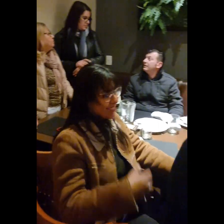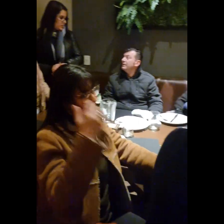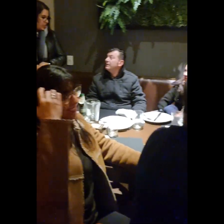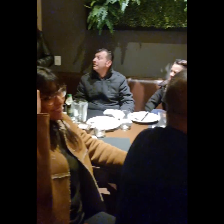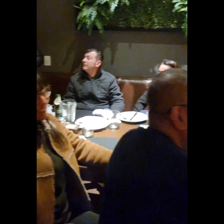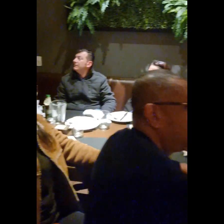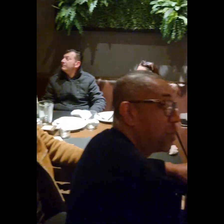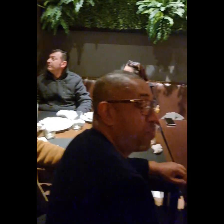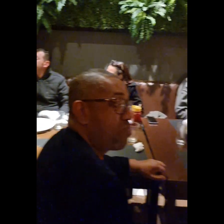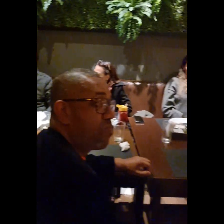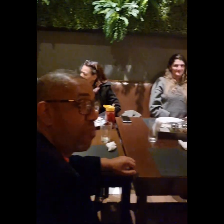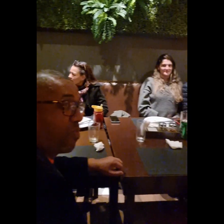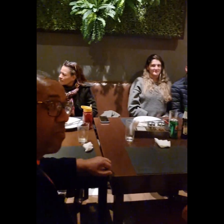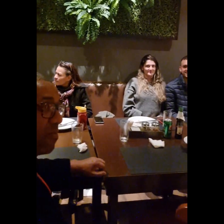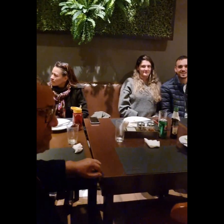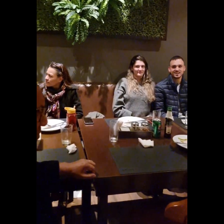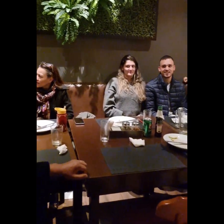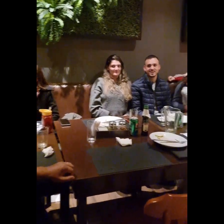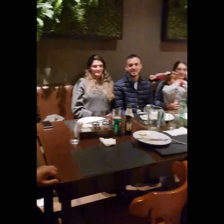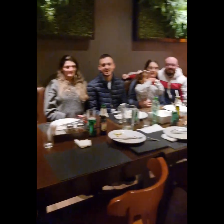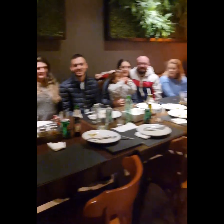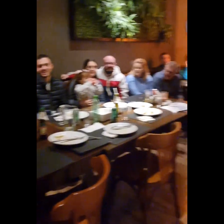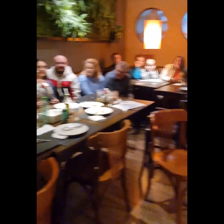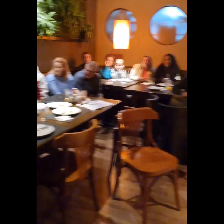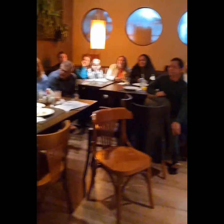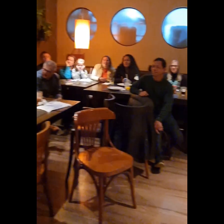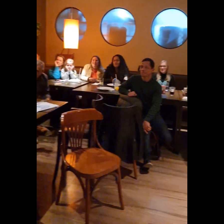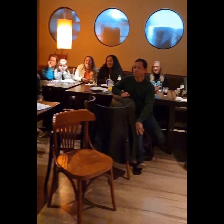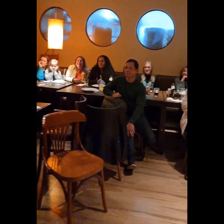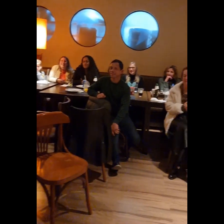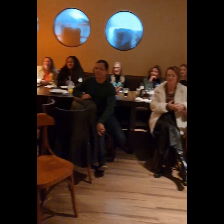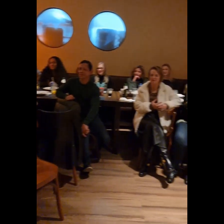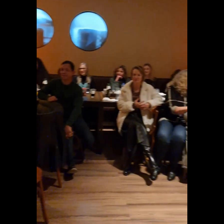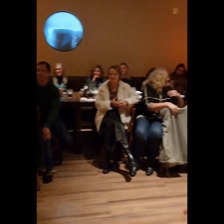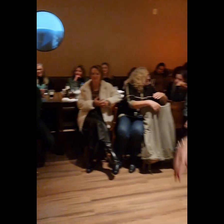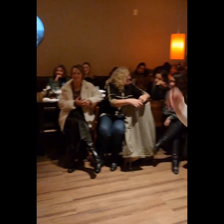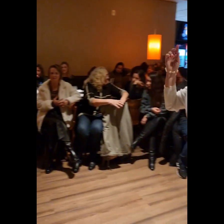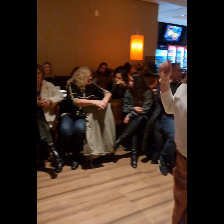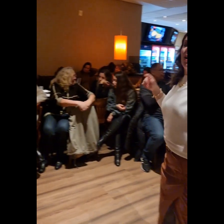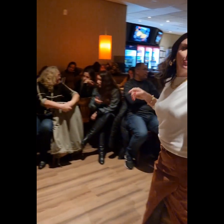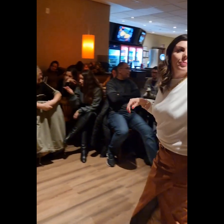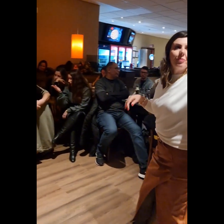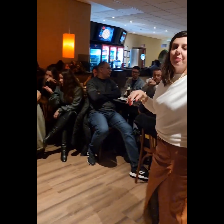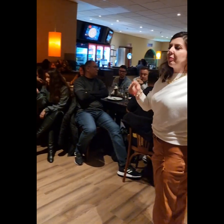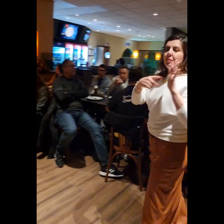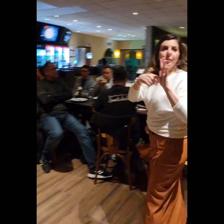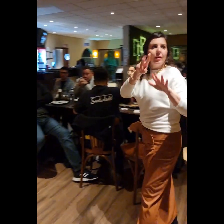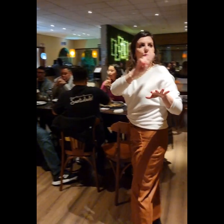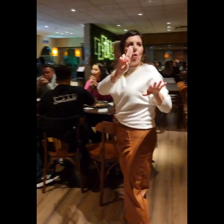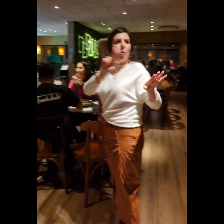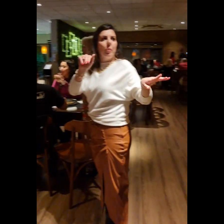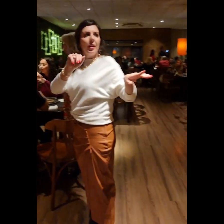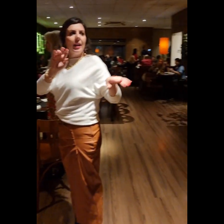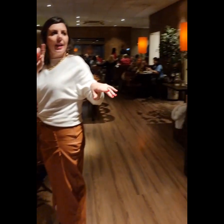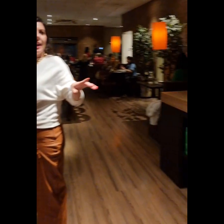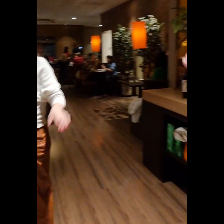sinal ele... foi meu filho que deu. Meu sinal, quando eu era professora dele, eu